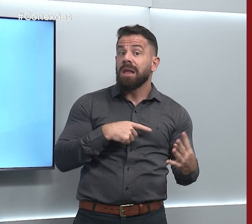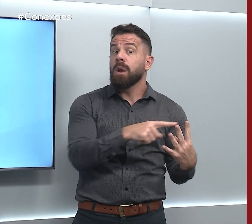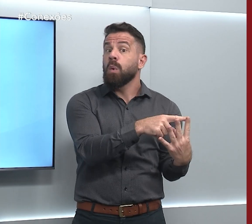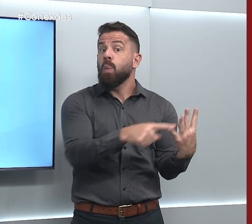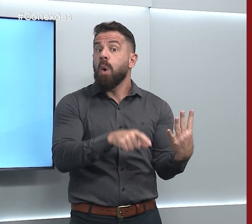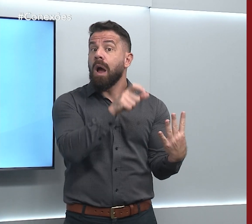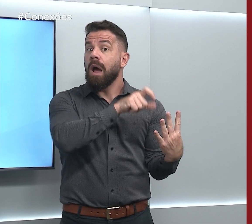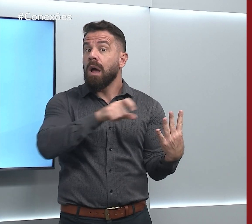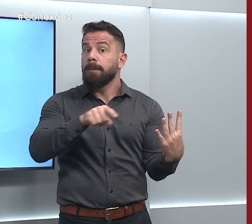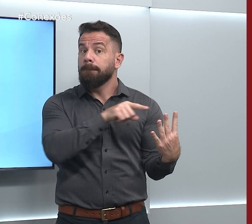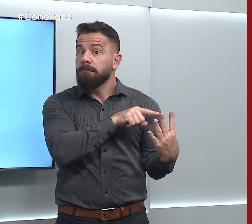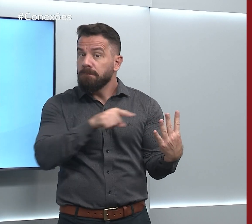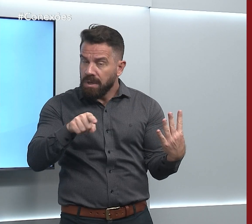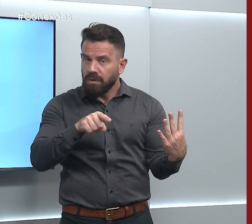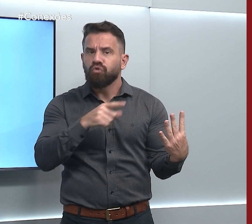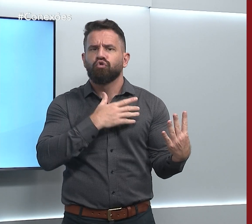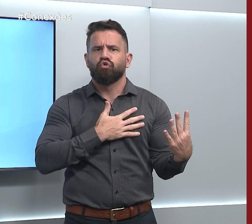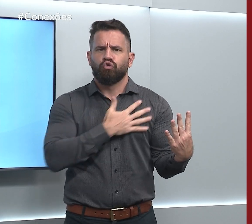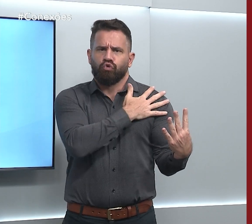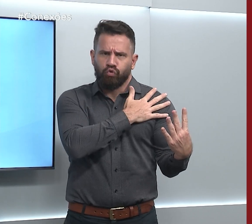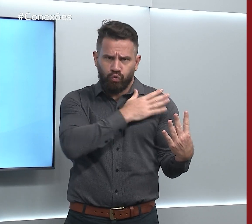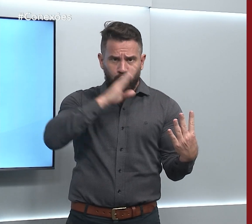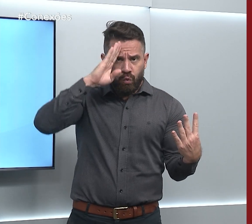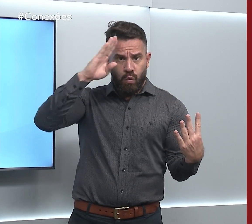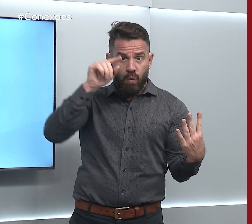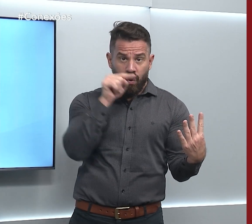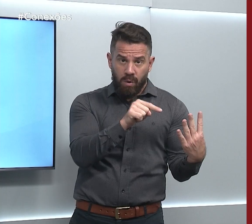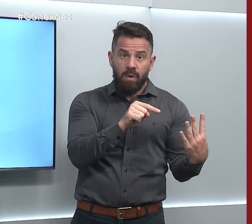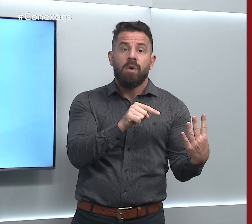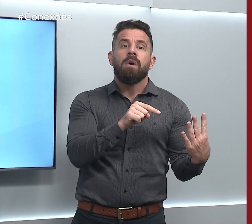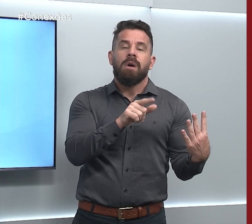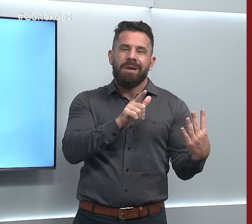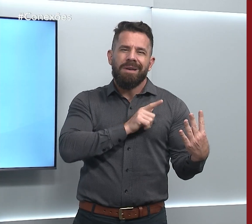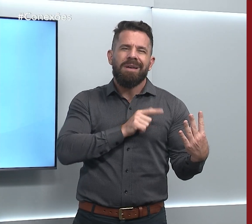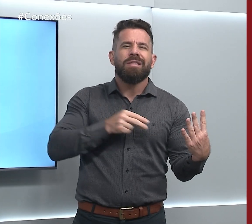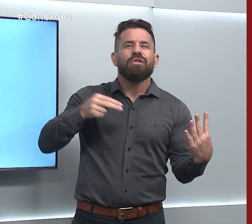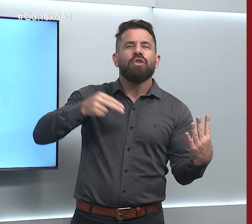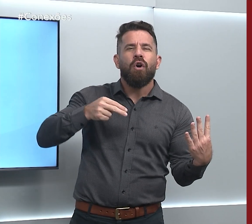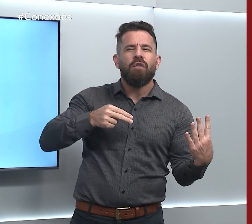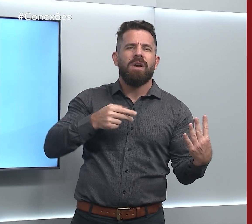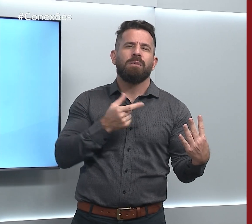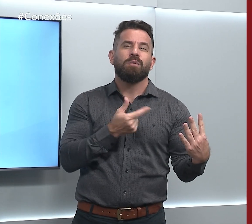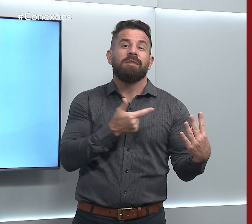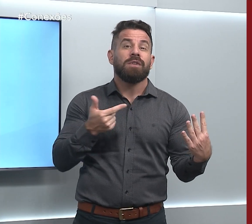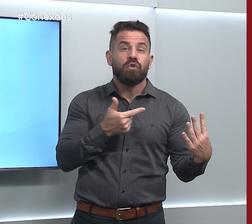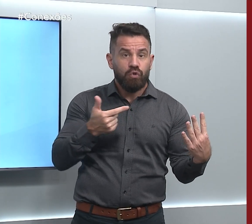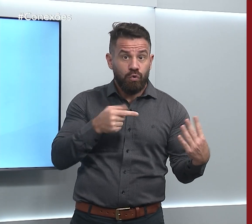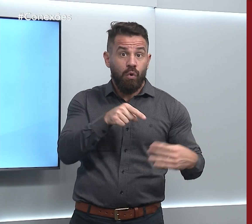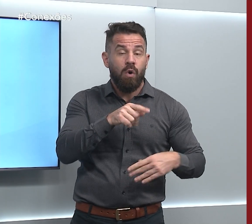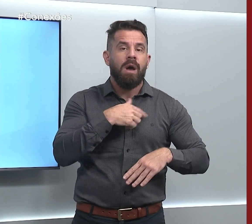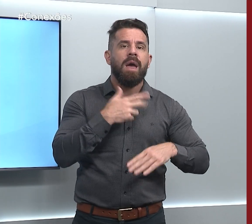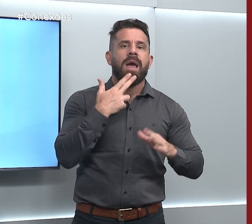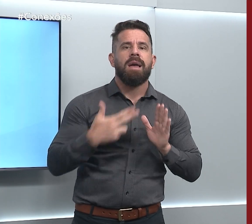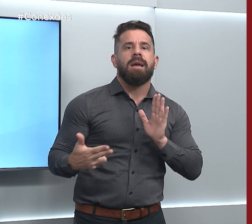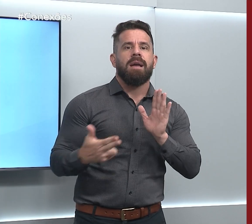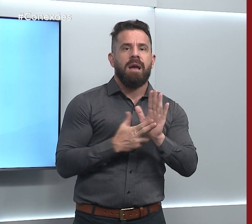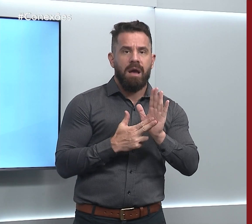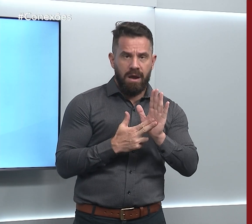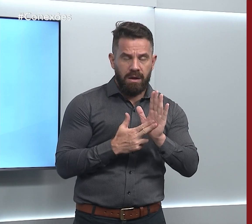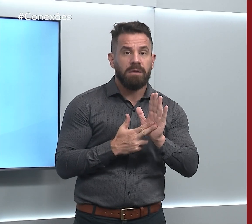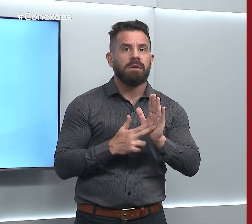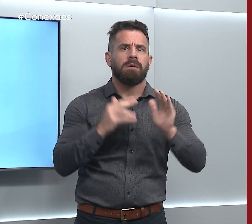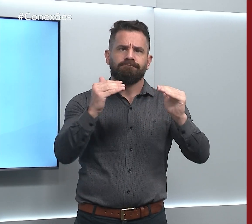do Exército teriam elaborado, em novembro de 2022, depois das eleições, a Carta dos